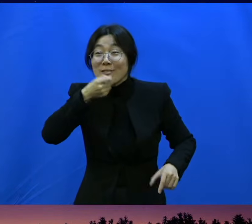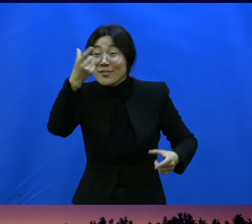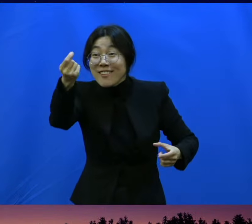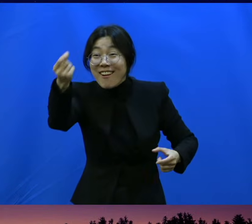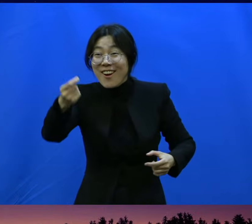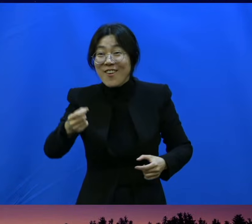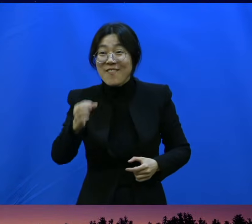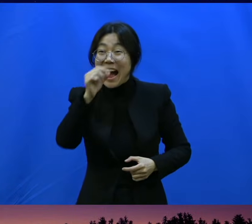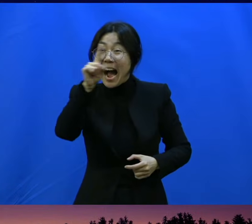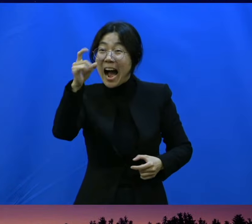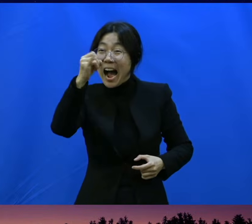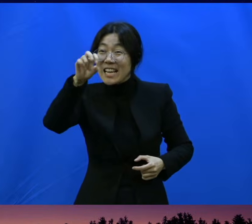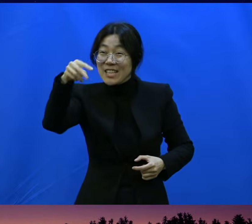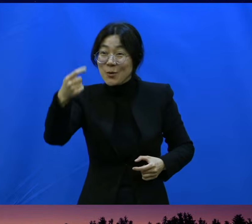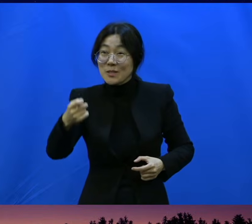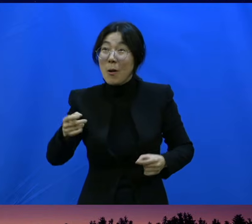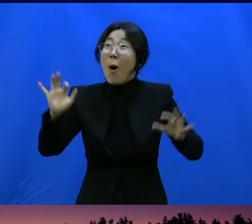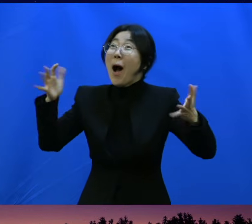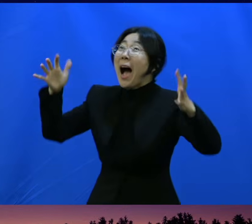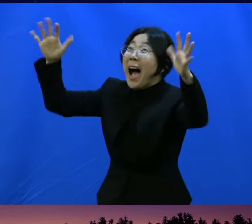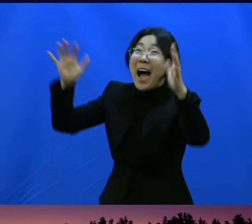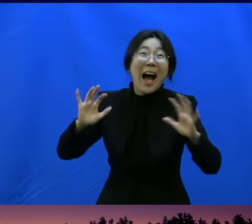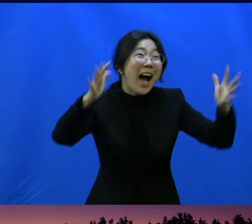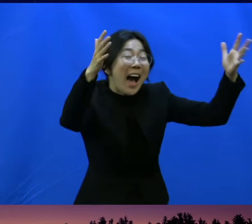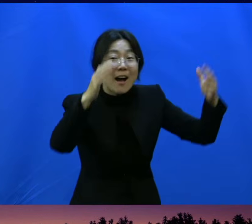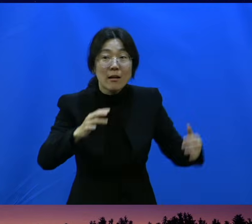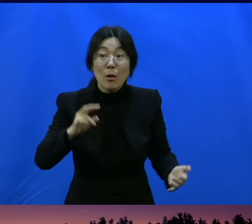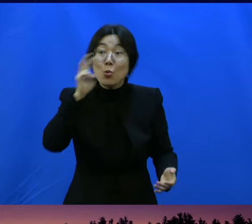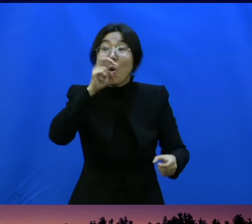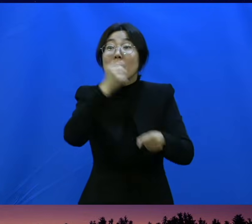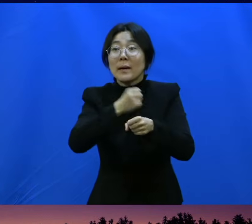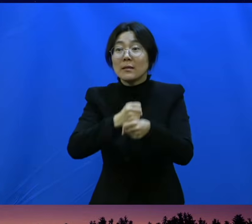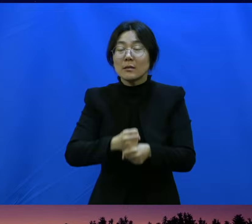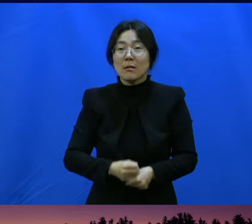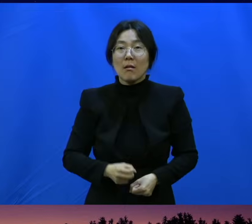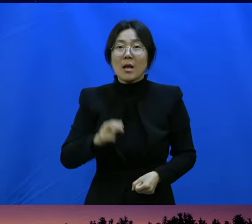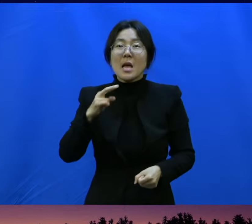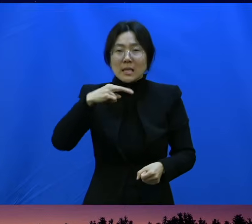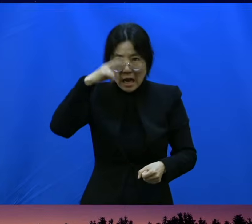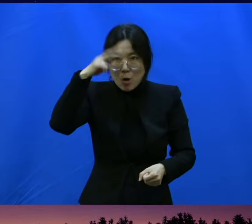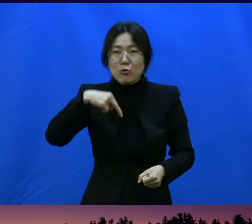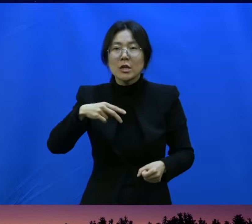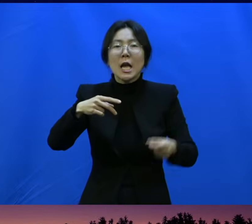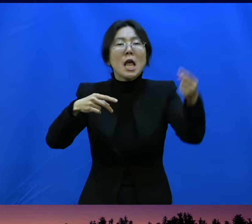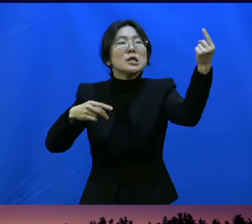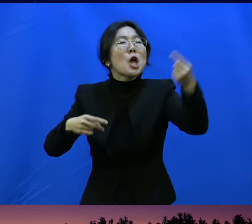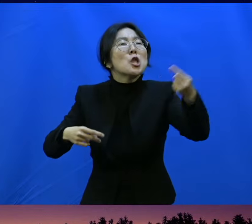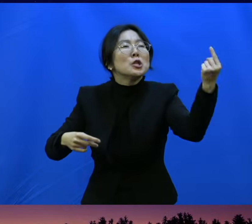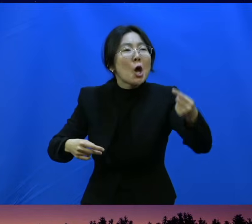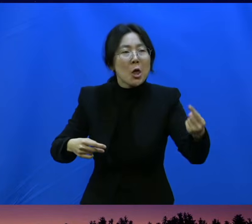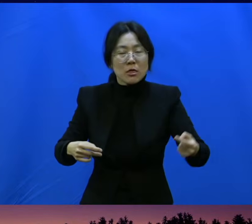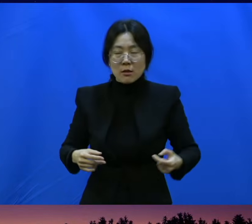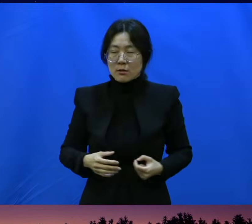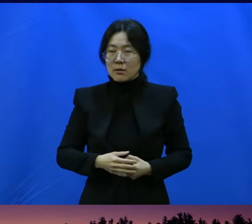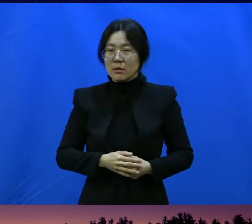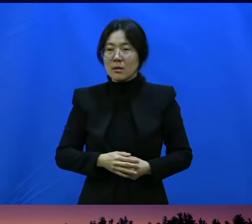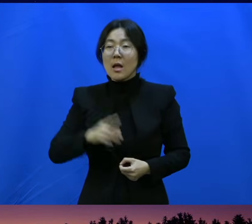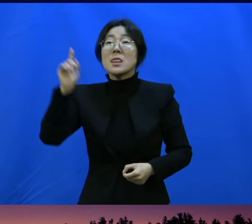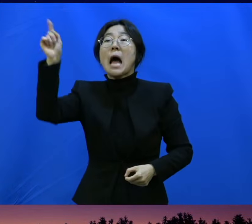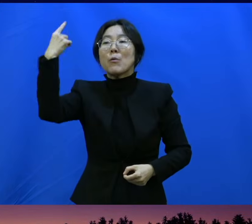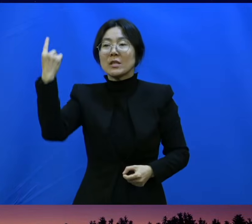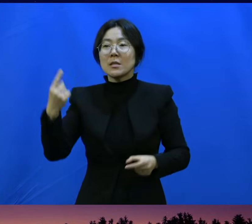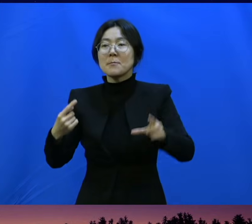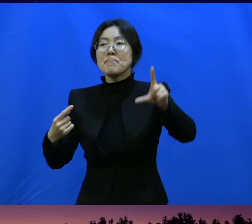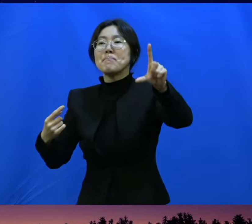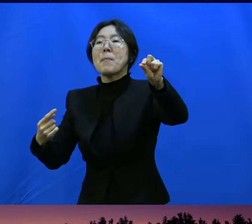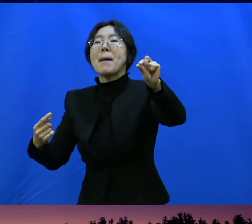노래에도 나왔어요. 사울은 천천, 다윗은 만만. 그죠? 빌보드 차트 1.